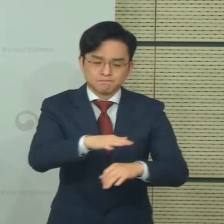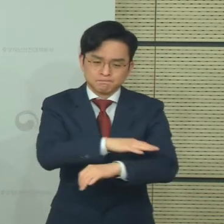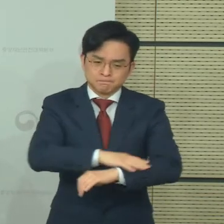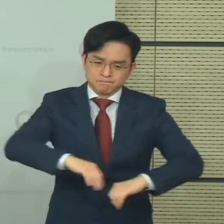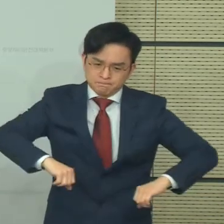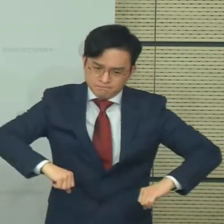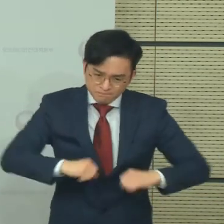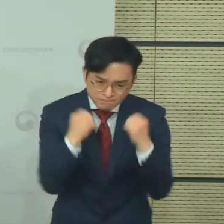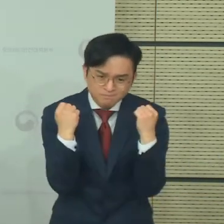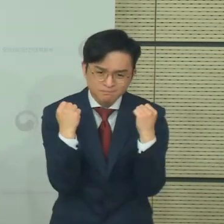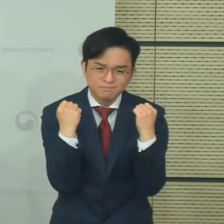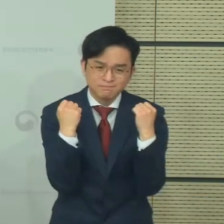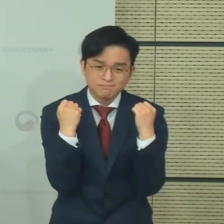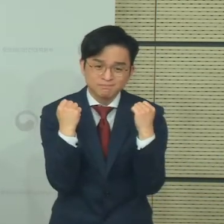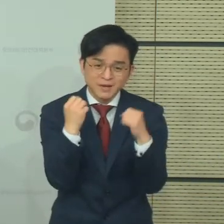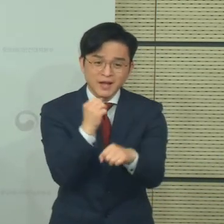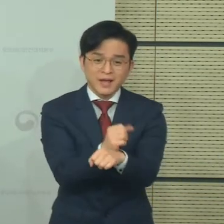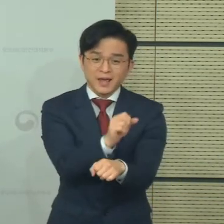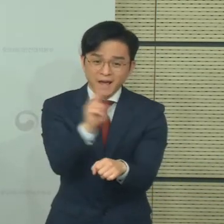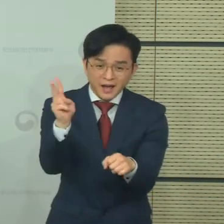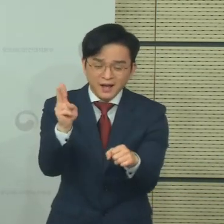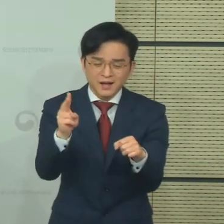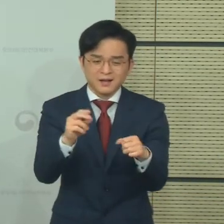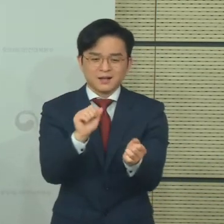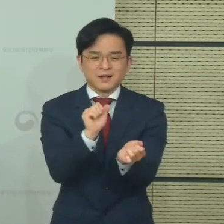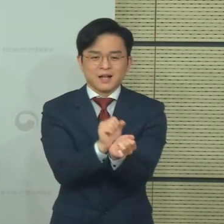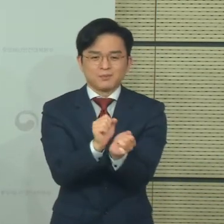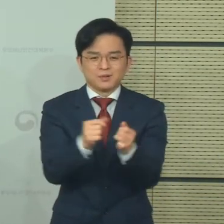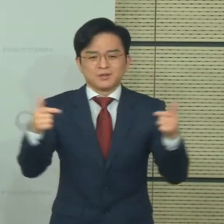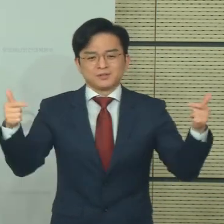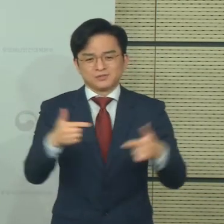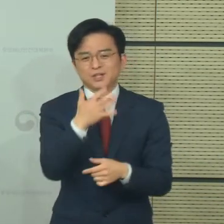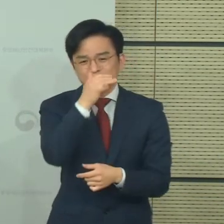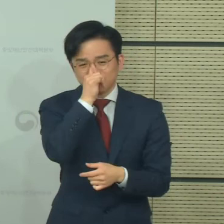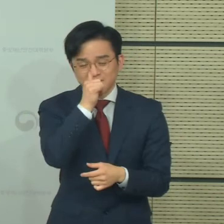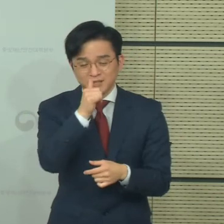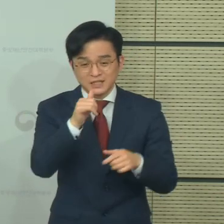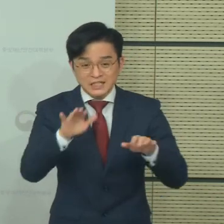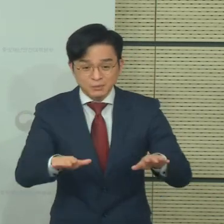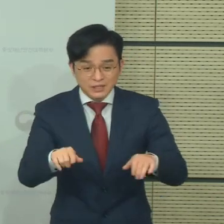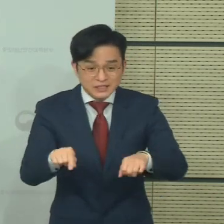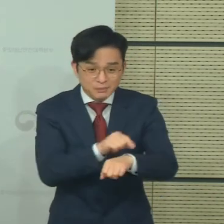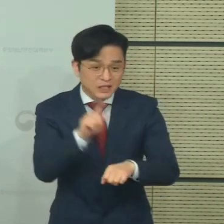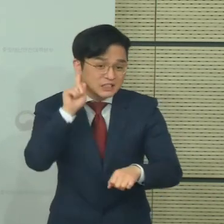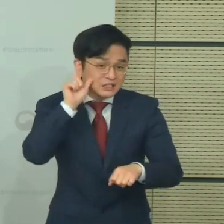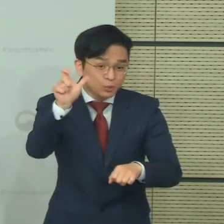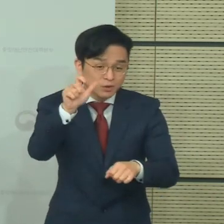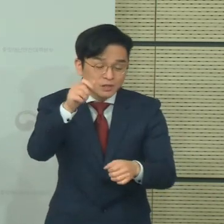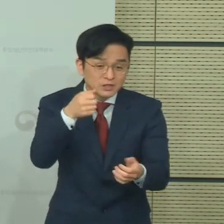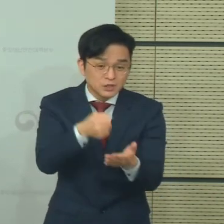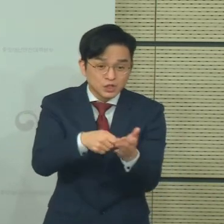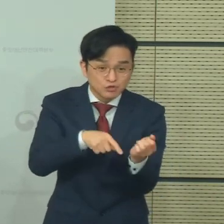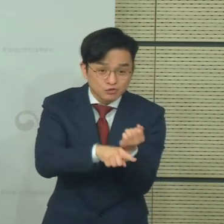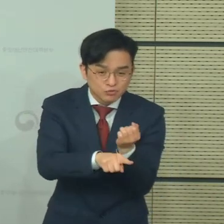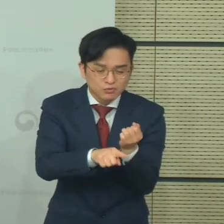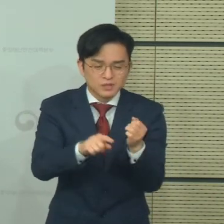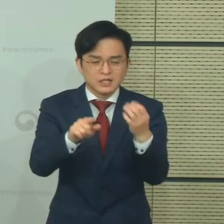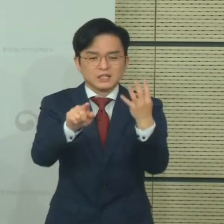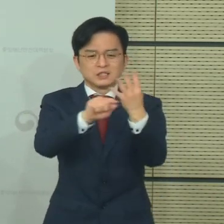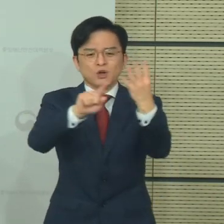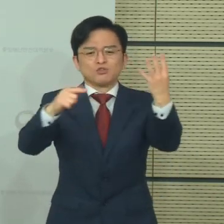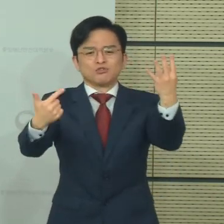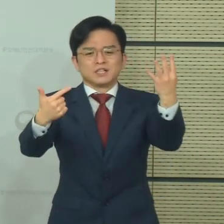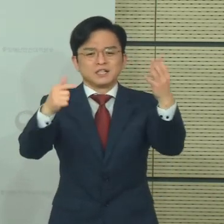우리 아이들을 보호하기 위한 그런 어떤 불가피한 조치이다라는 점을 좀 너그러이 양해를 해주시고